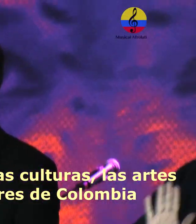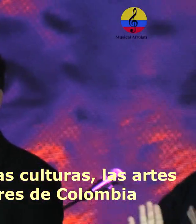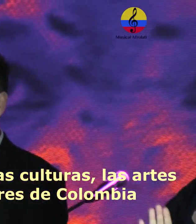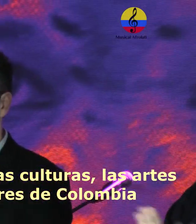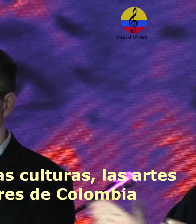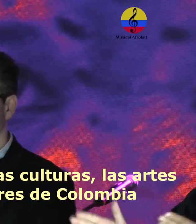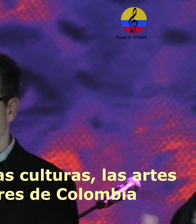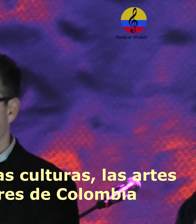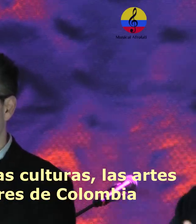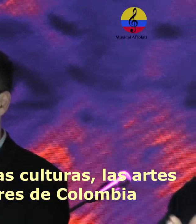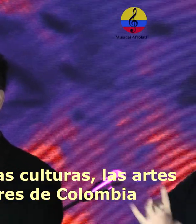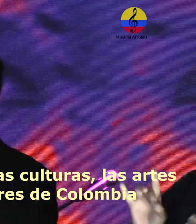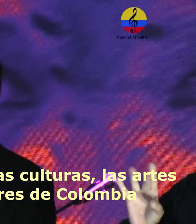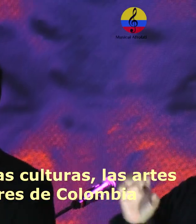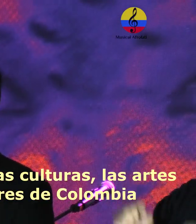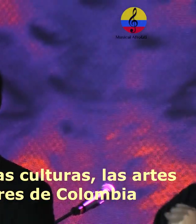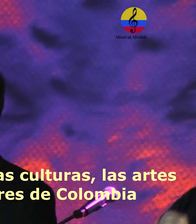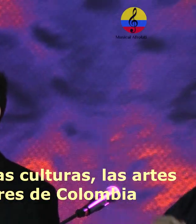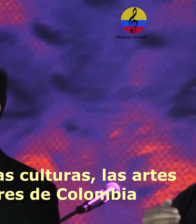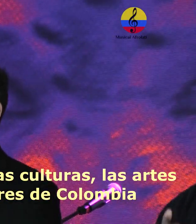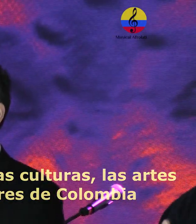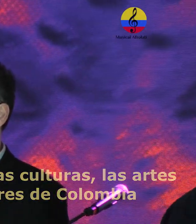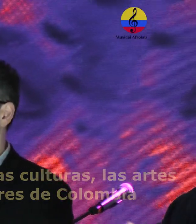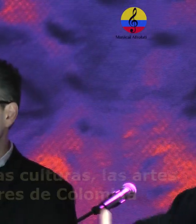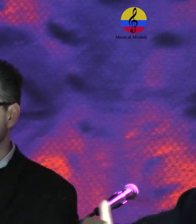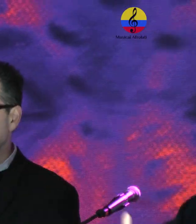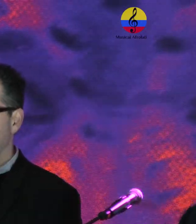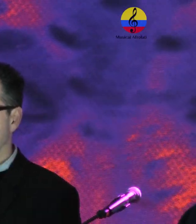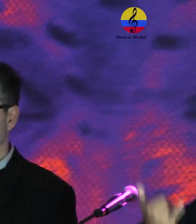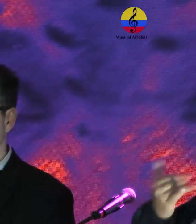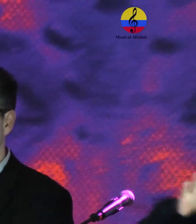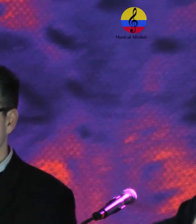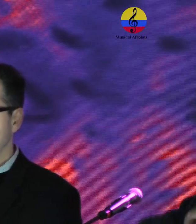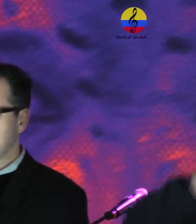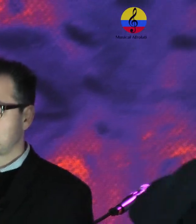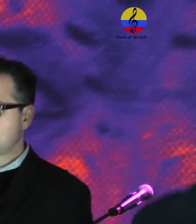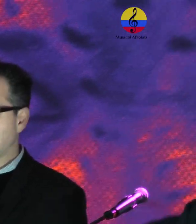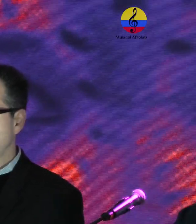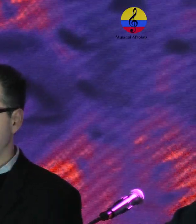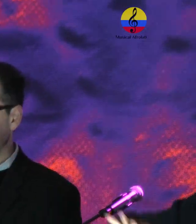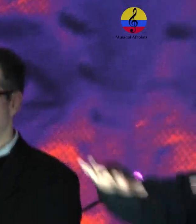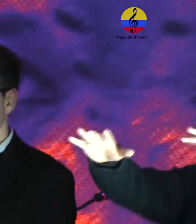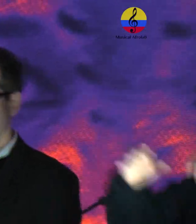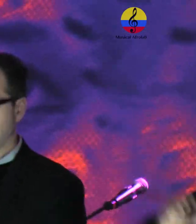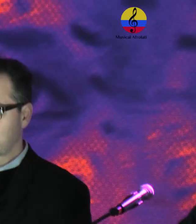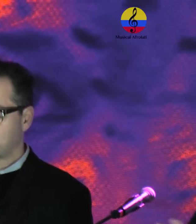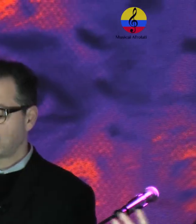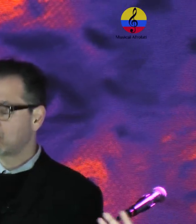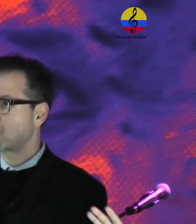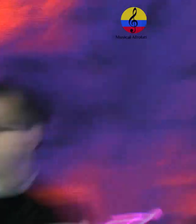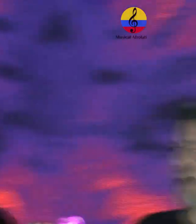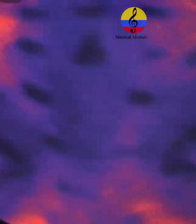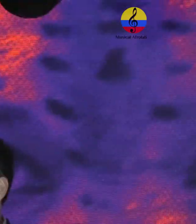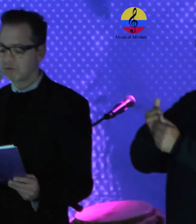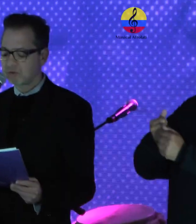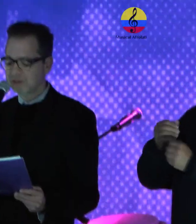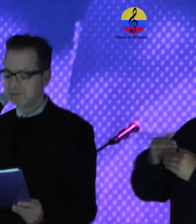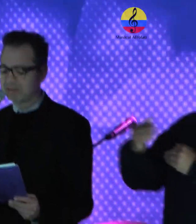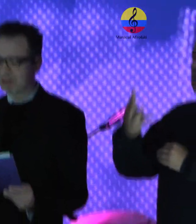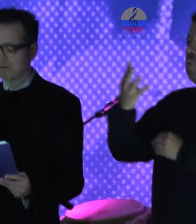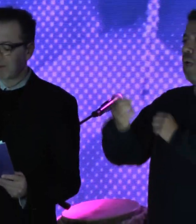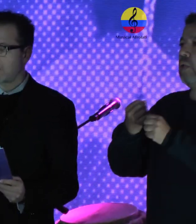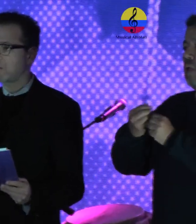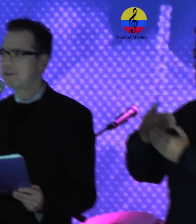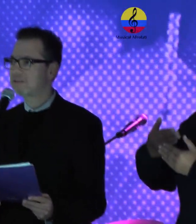este plan quindienal que lanzamos esta tarde con todas y todos los colombianos. Años